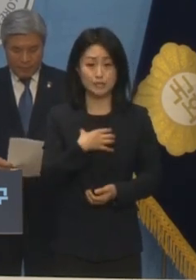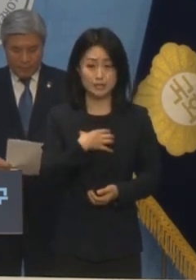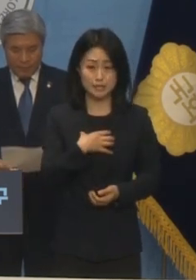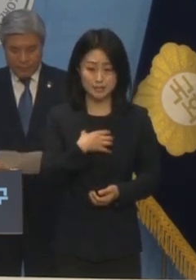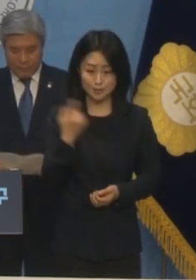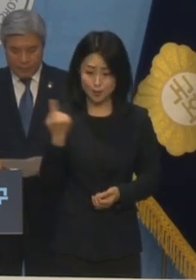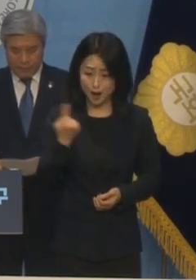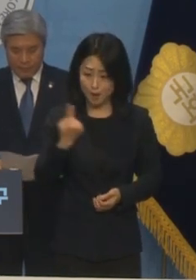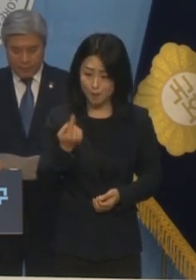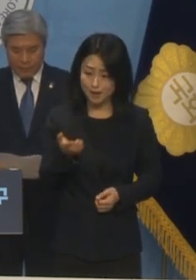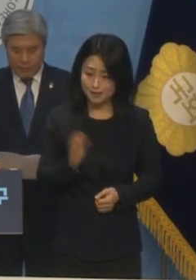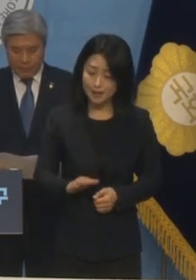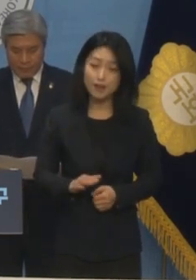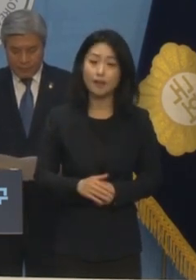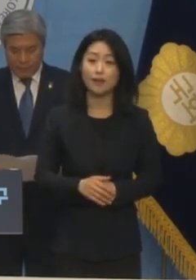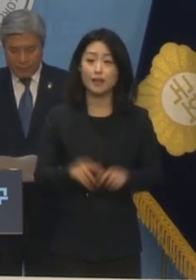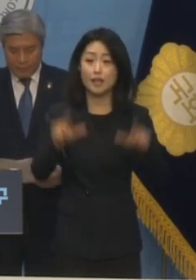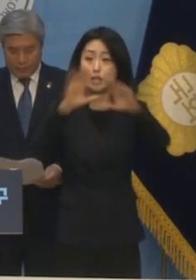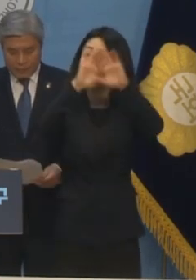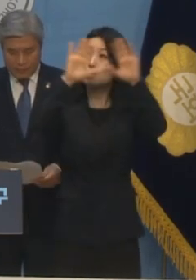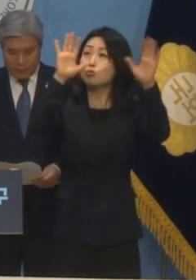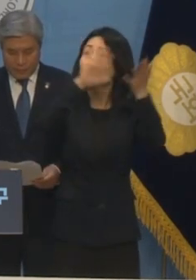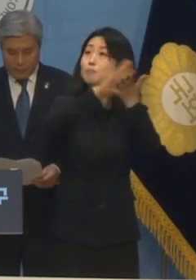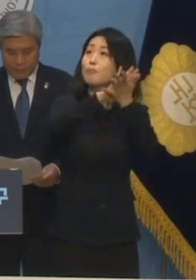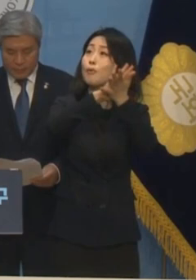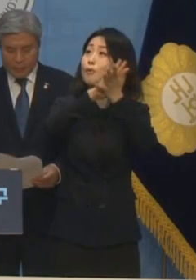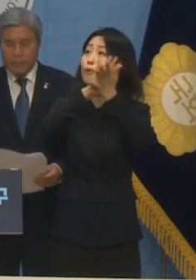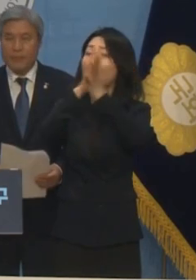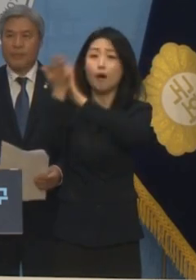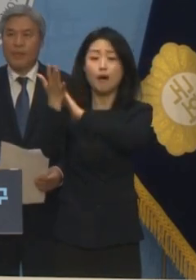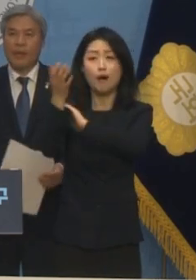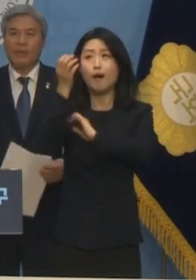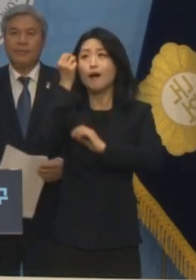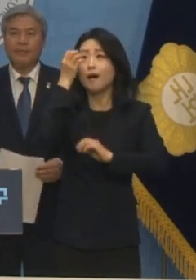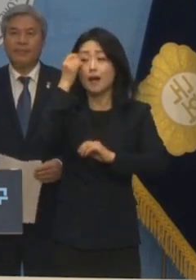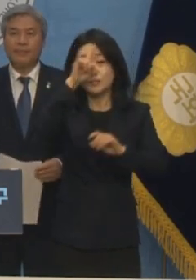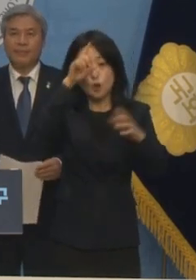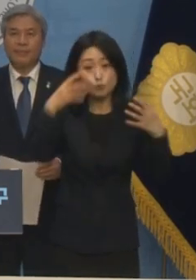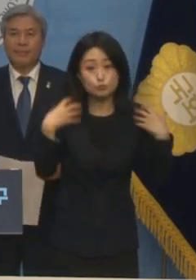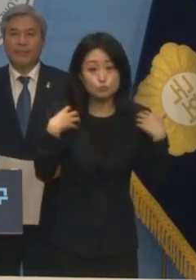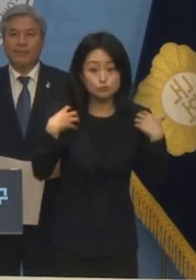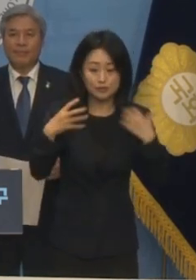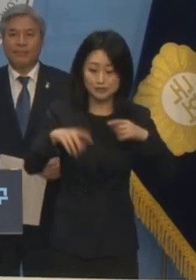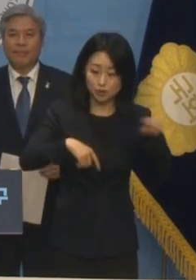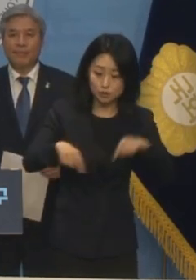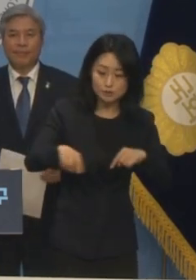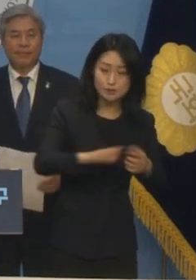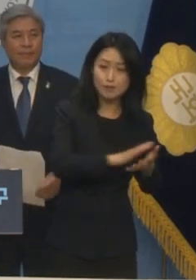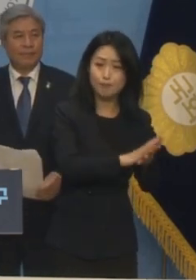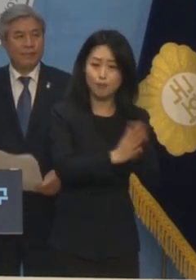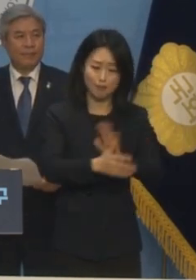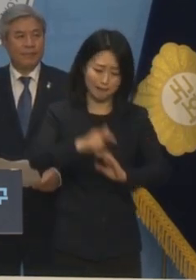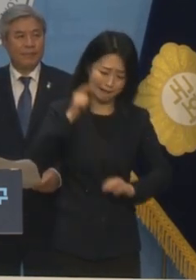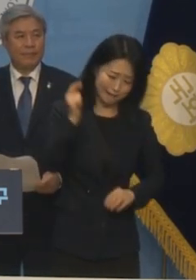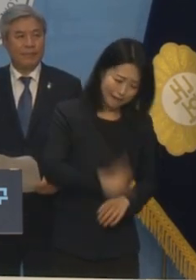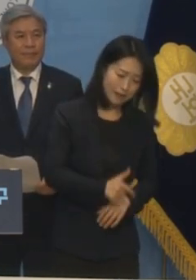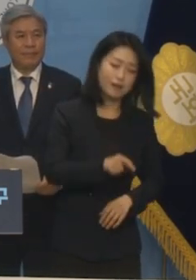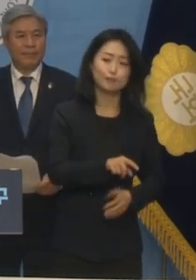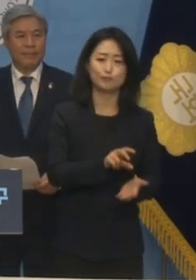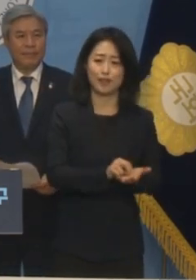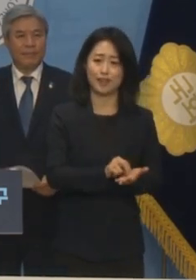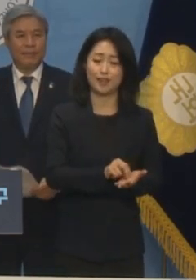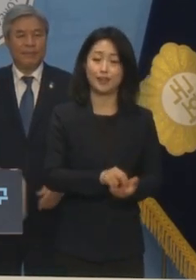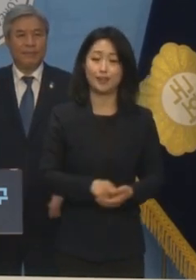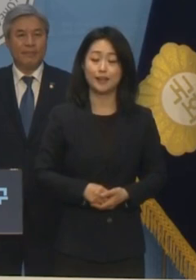현실이 되고 있지만 기후가 변하는 만큼 정부도 정치도 바뀌고 있지 못하고